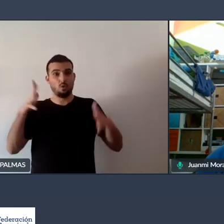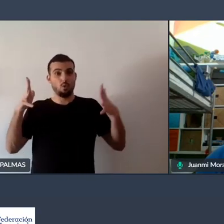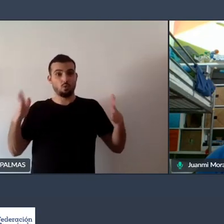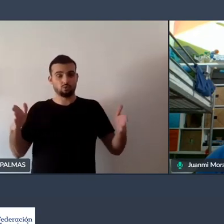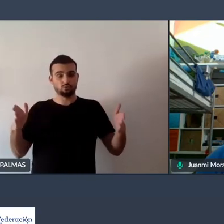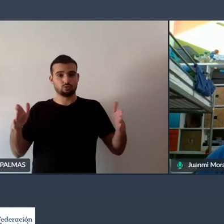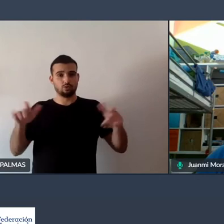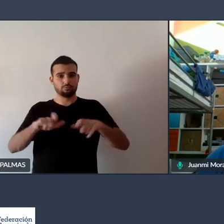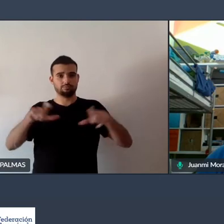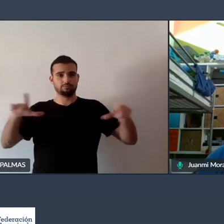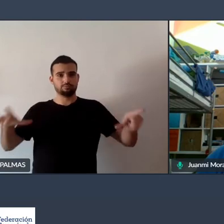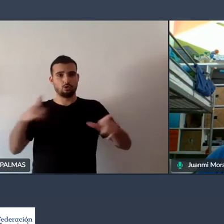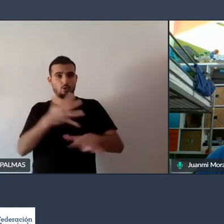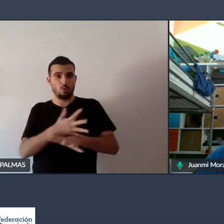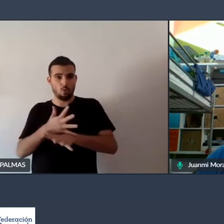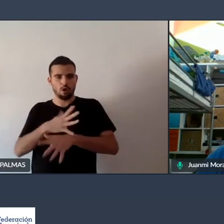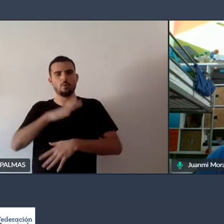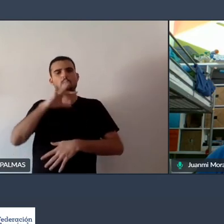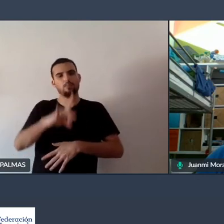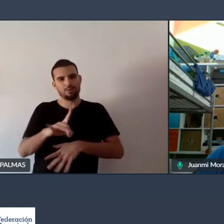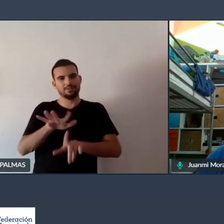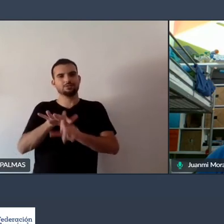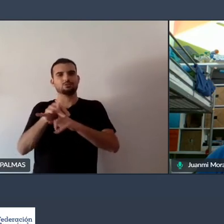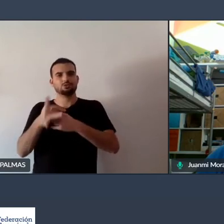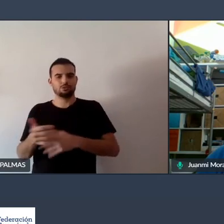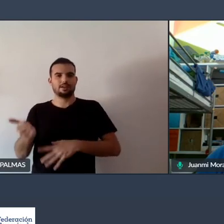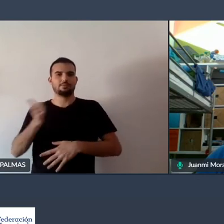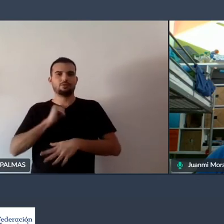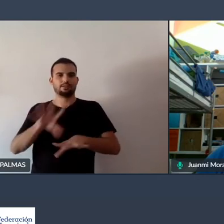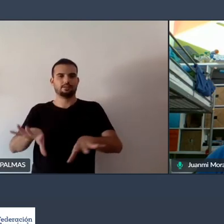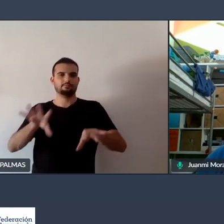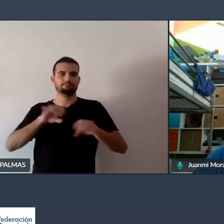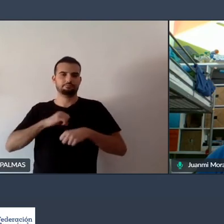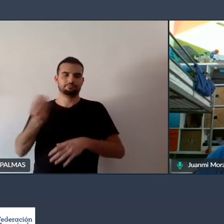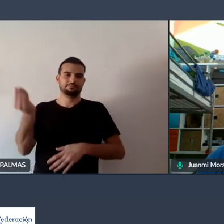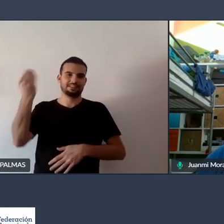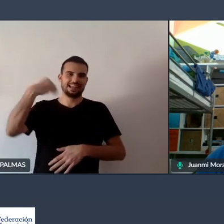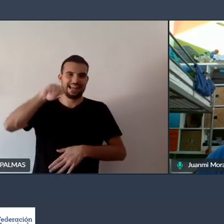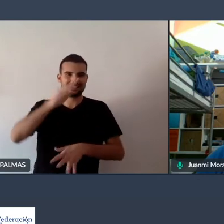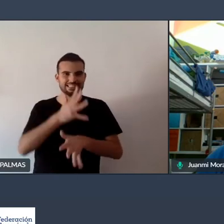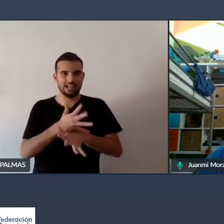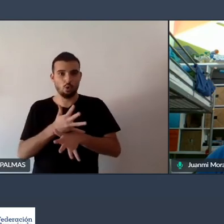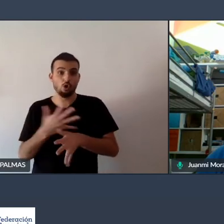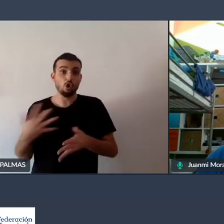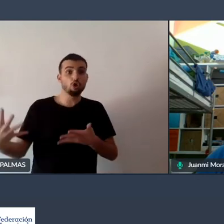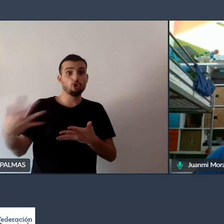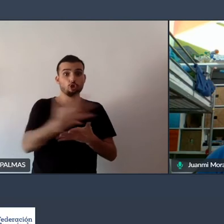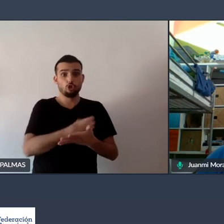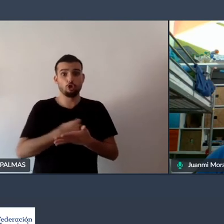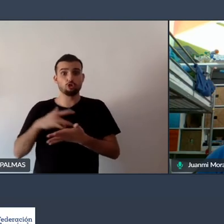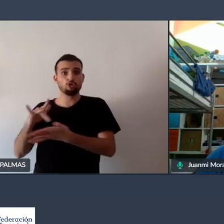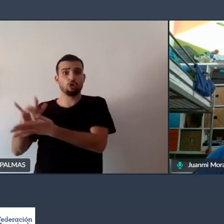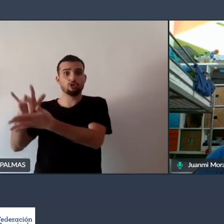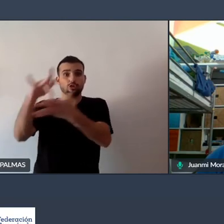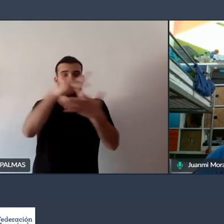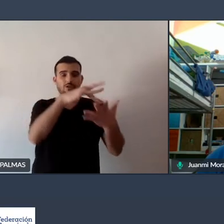de utilizar una opción de extrajuego. No significa que todo el mundo tenga que utilizar situaciones de extrajuego, porque ahí también